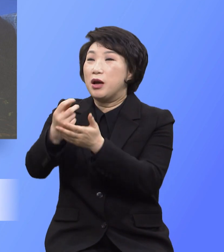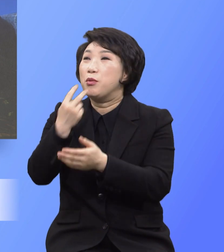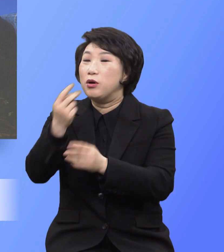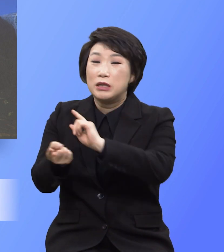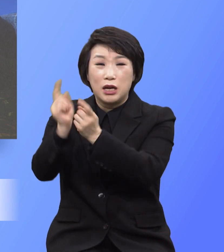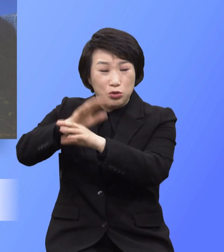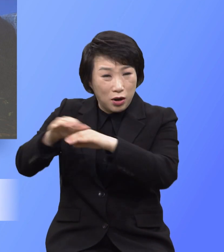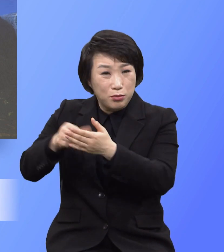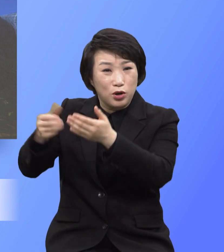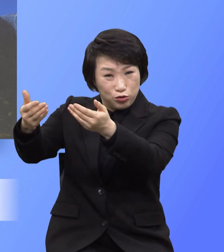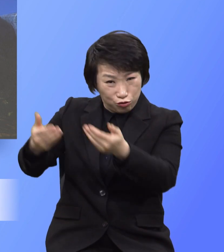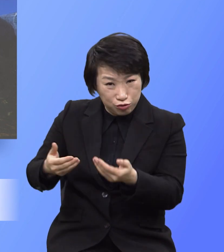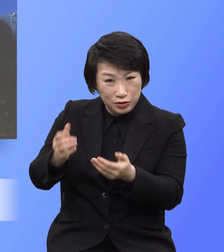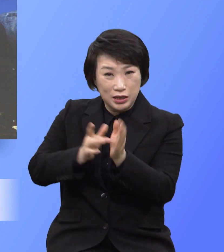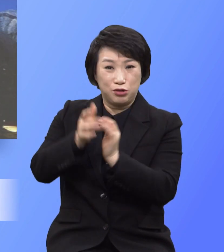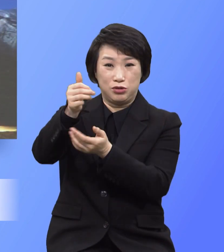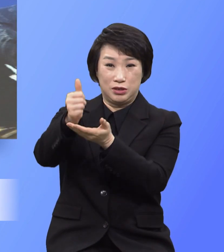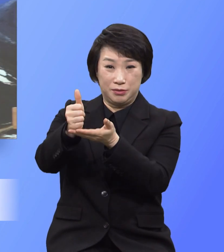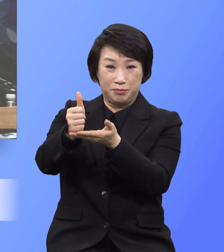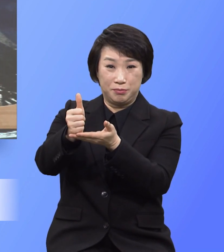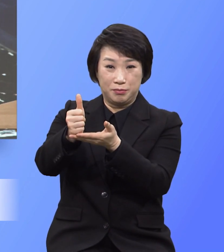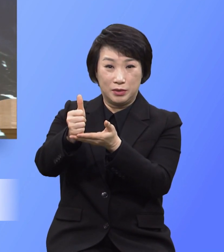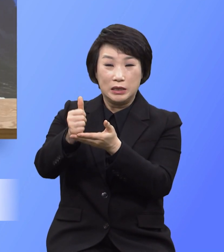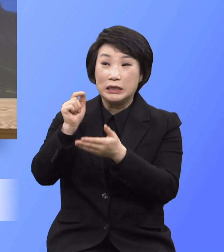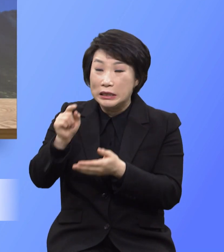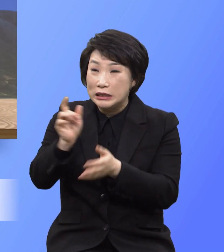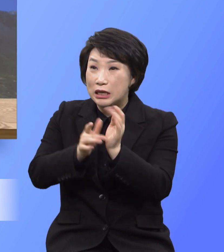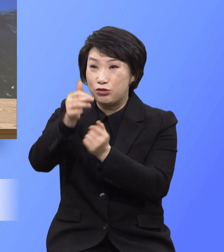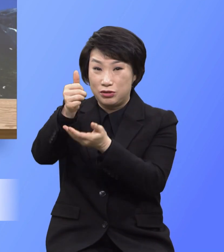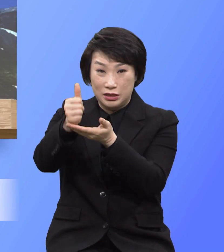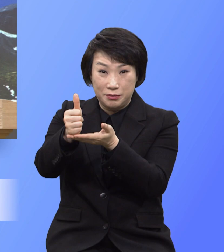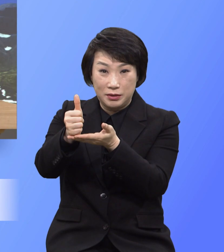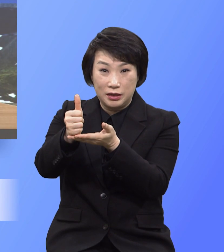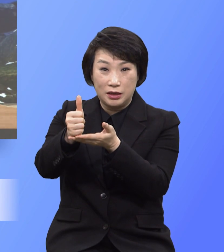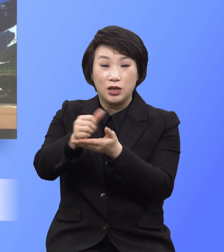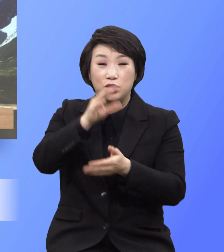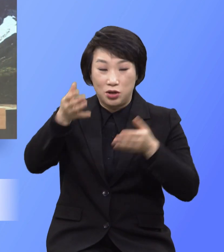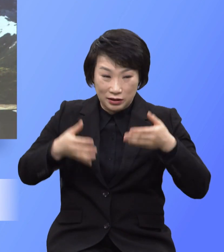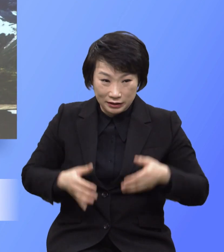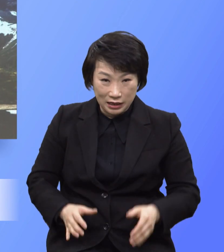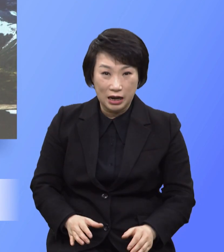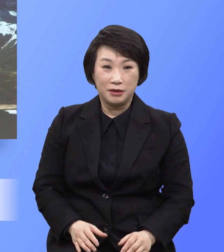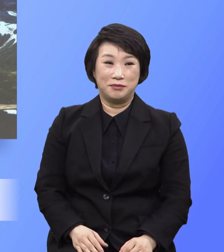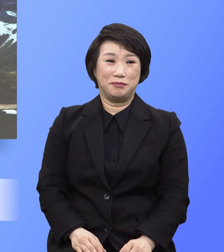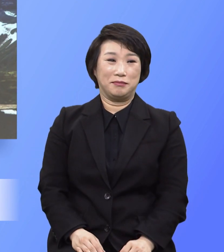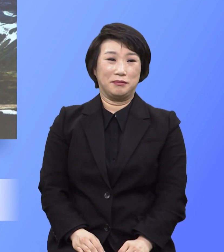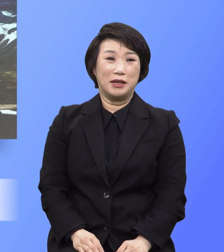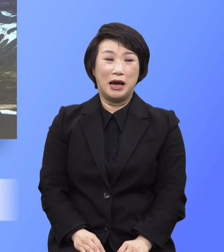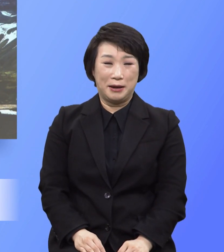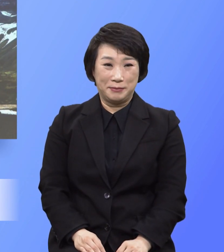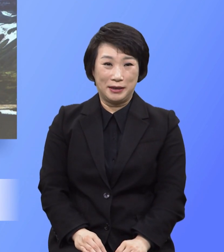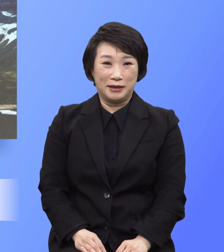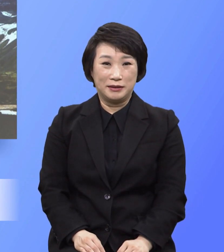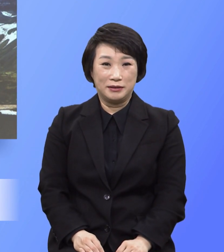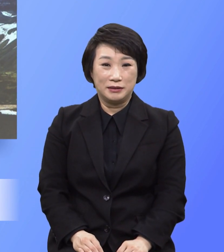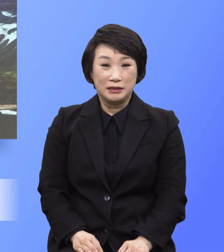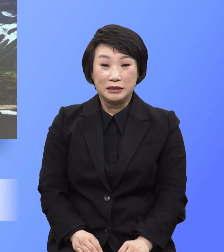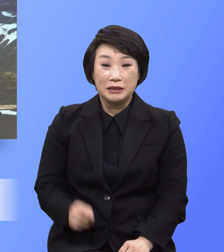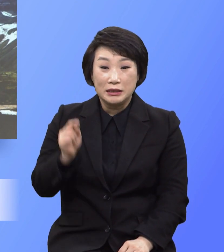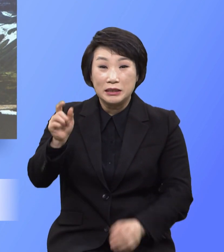대속물로 주신 예수, 그 예수가 성탄하신 것입니다.